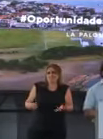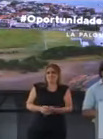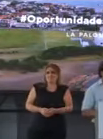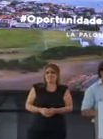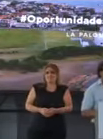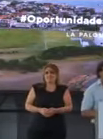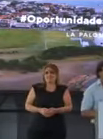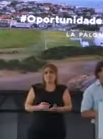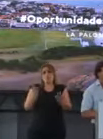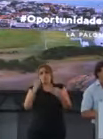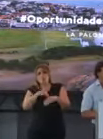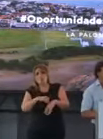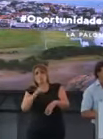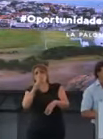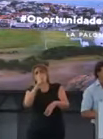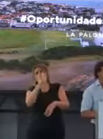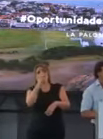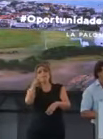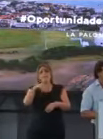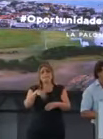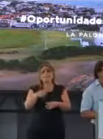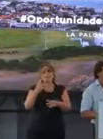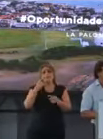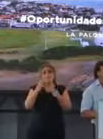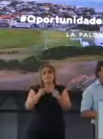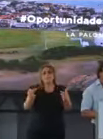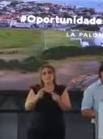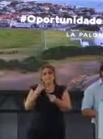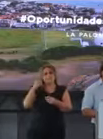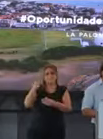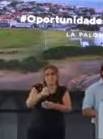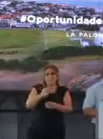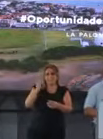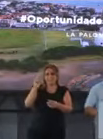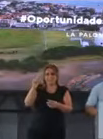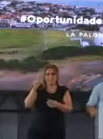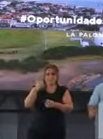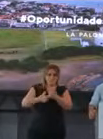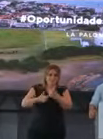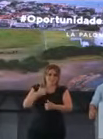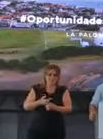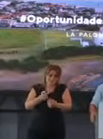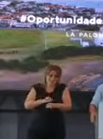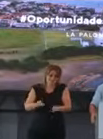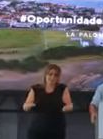¿O no se pudo con UPM según este gobierno? Por supuesto que se puede.